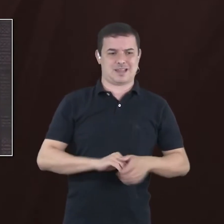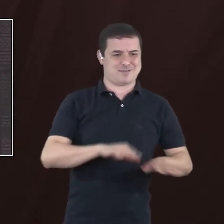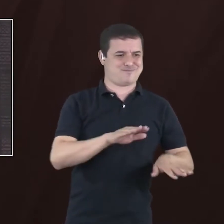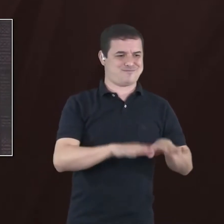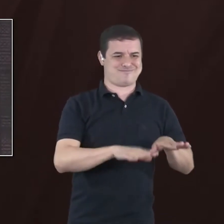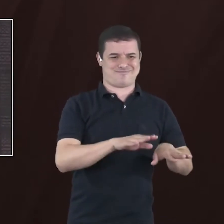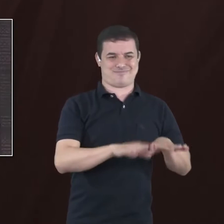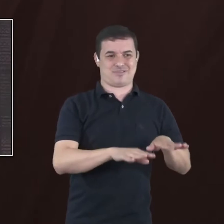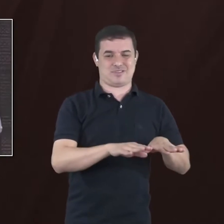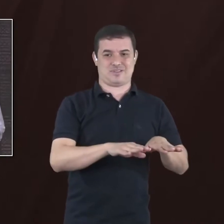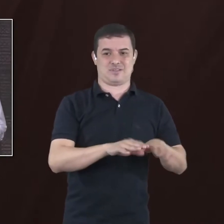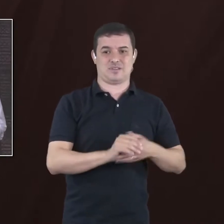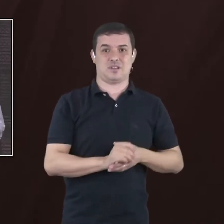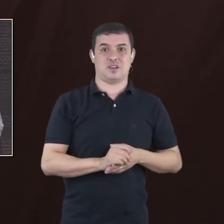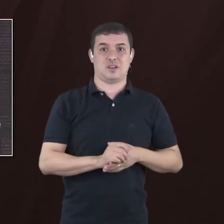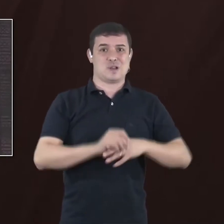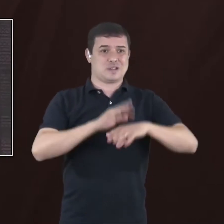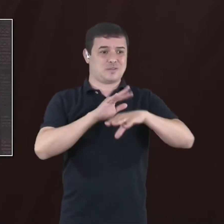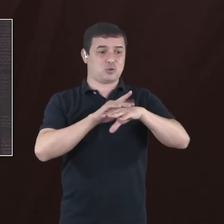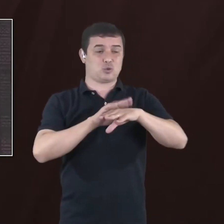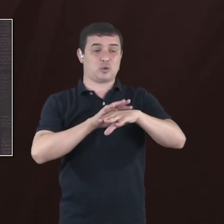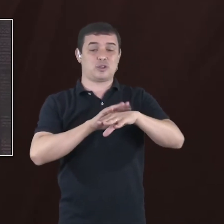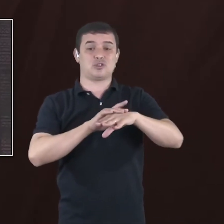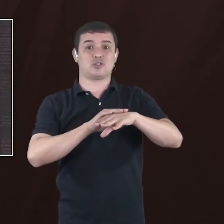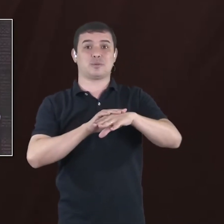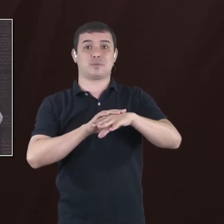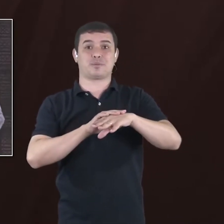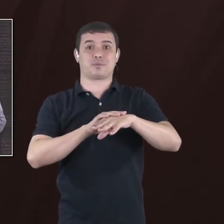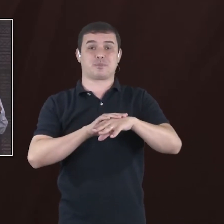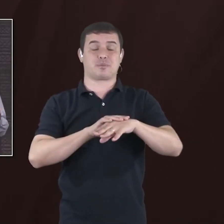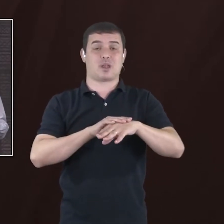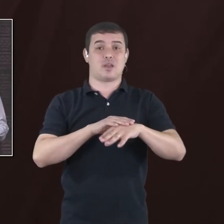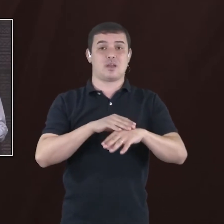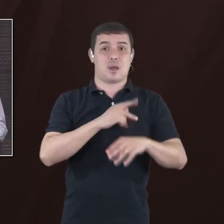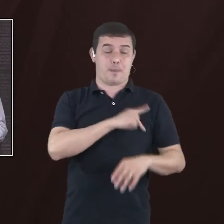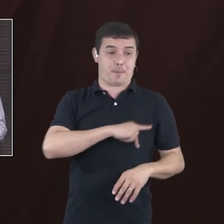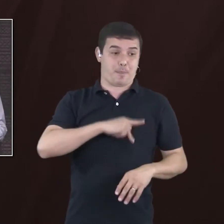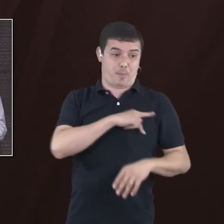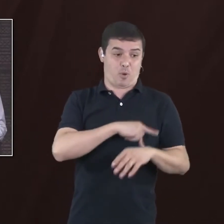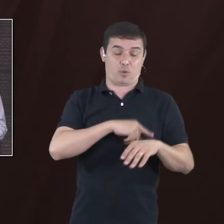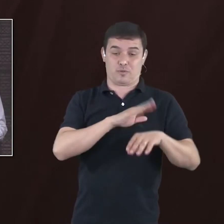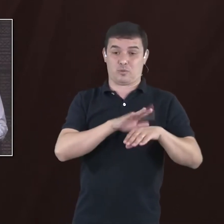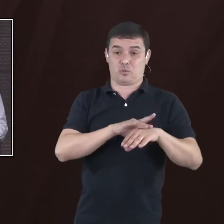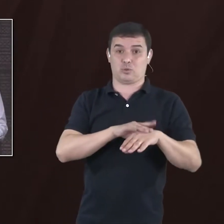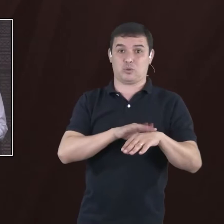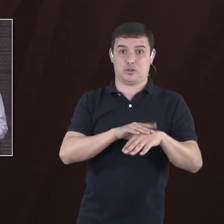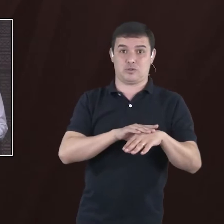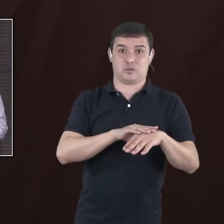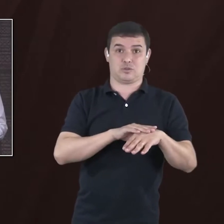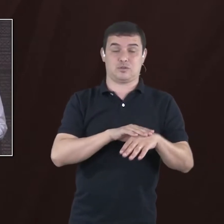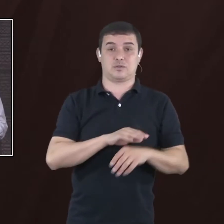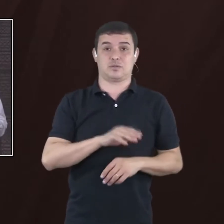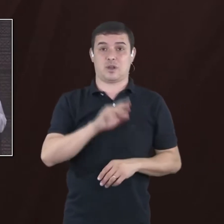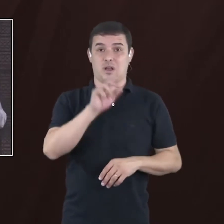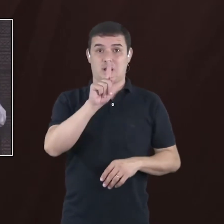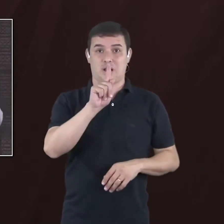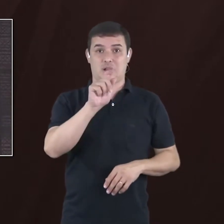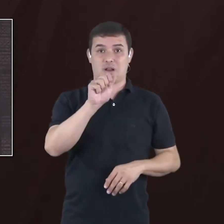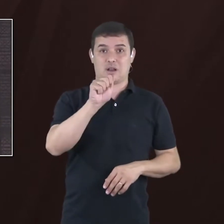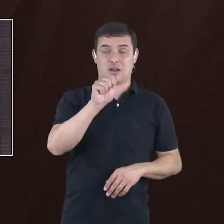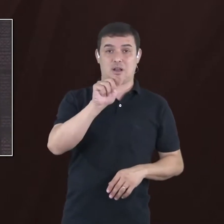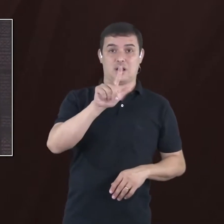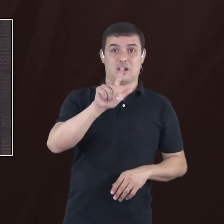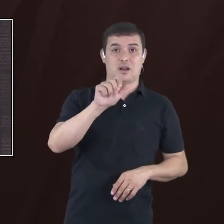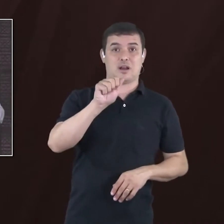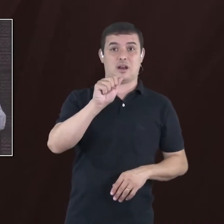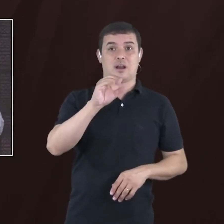uma enfermidade, Paulo, ele ficou retido na Galácia. Sabia disso? Paulo pregou o evangelho